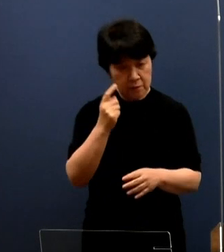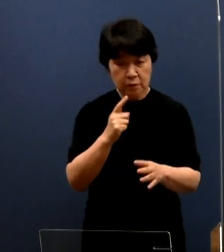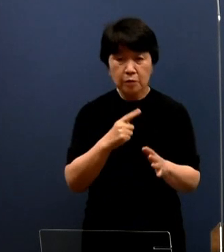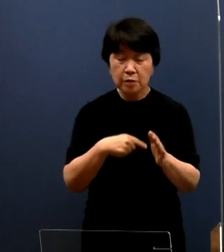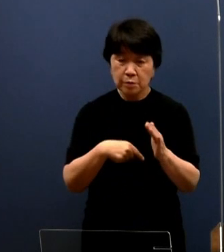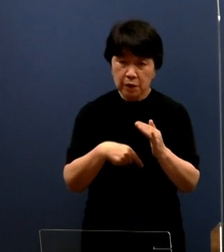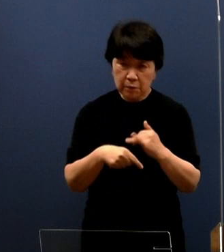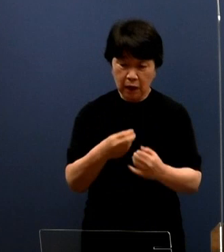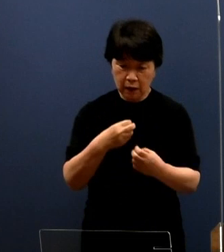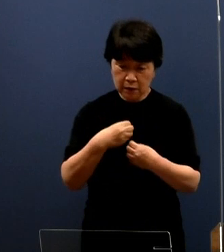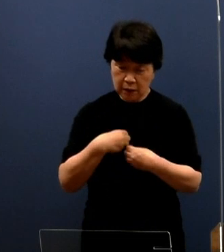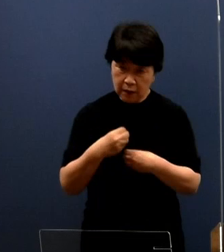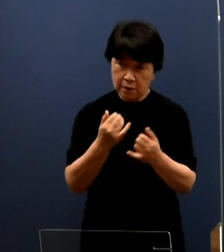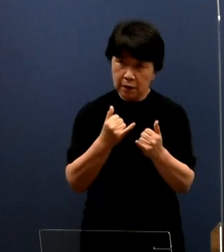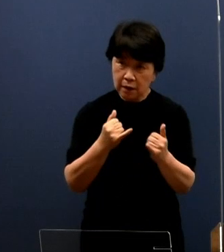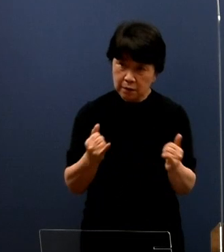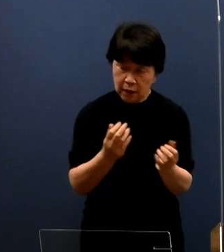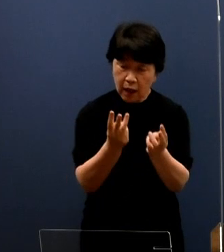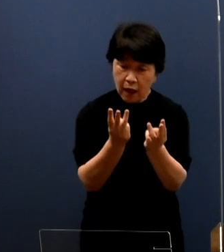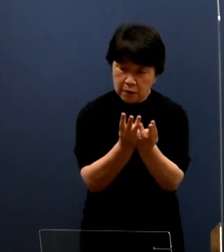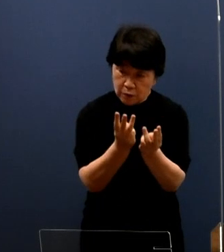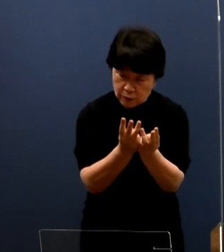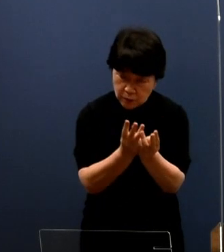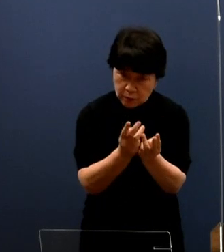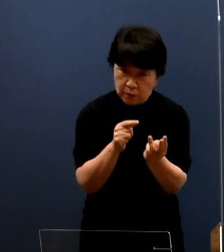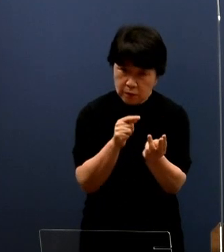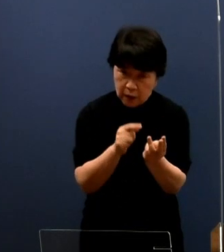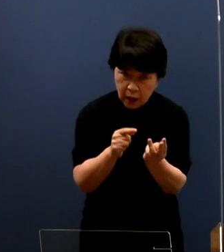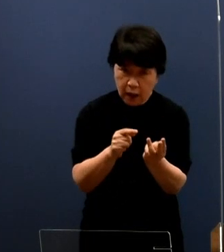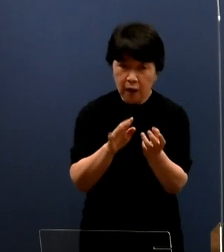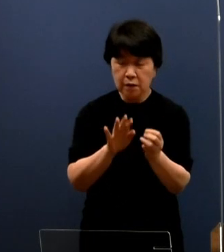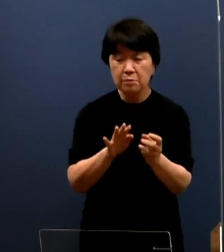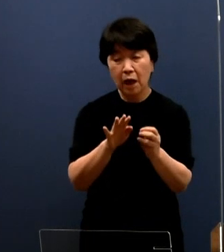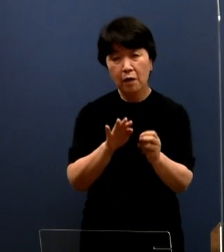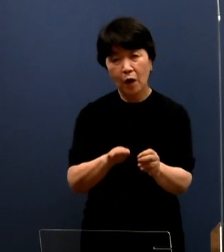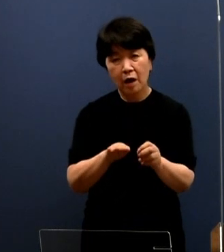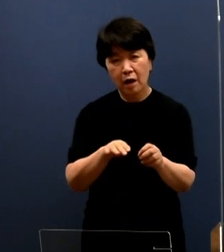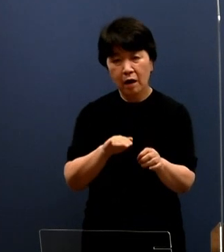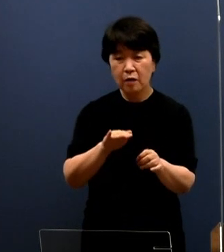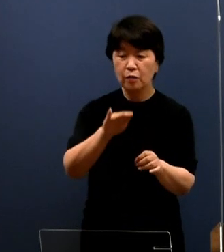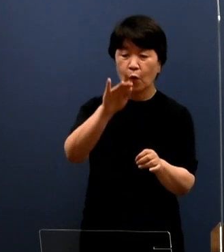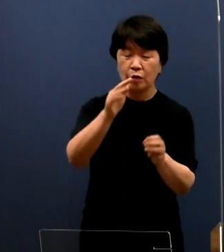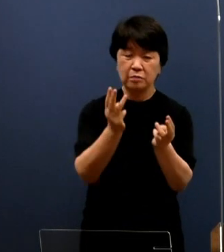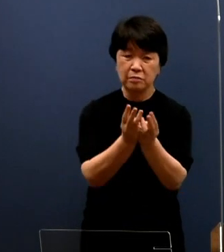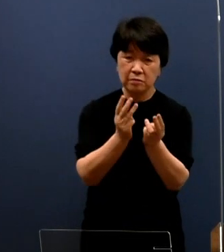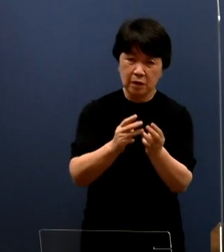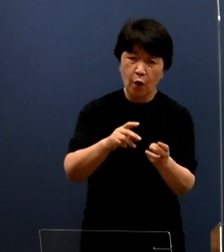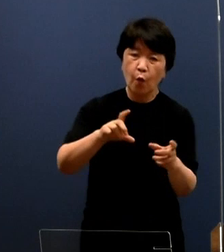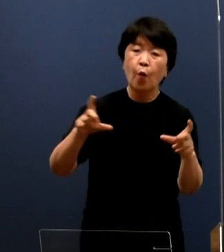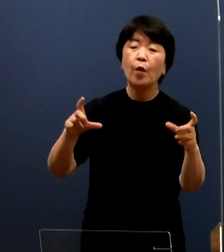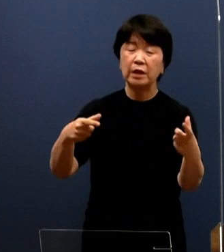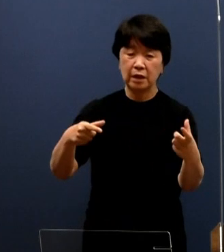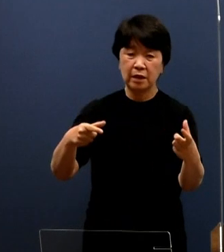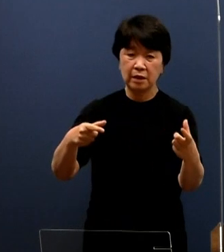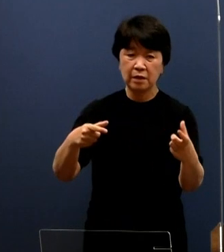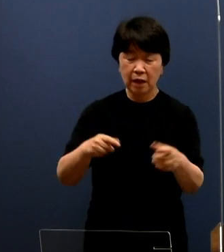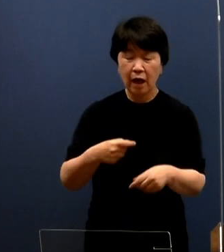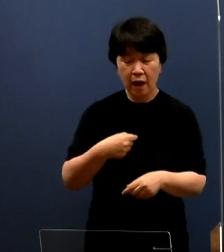感染者数が高い水準だからっていうことに伴ってなので、私